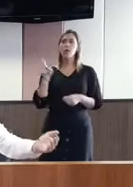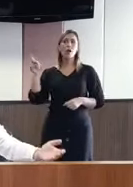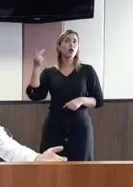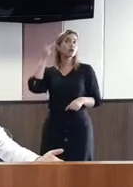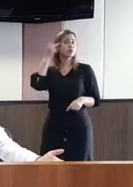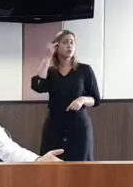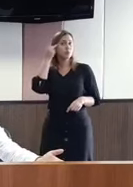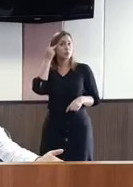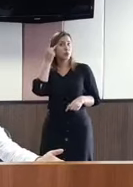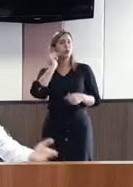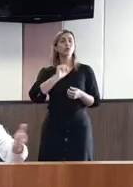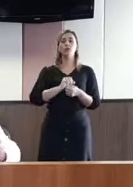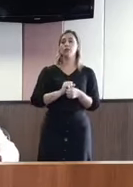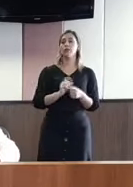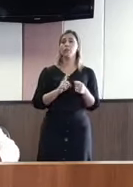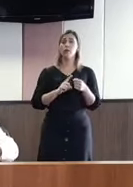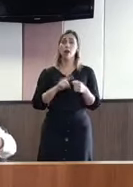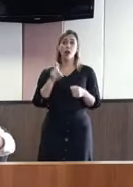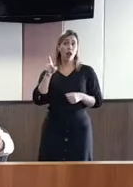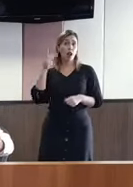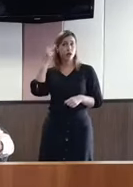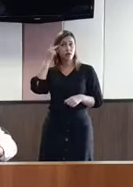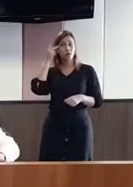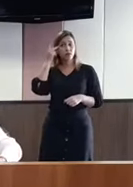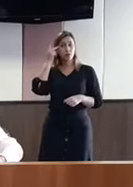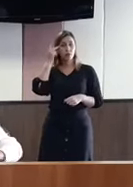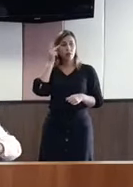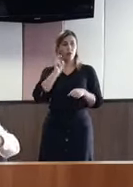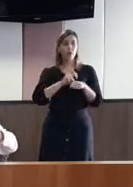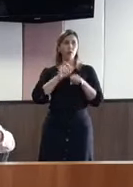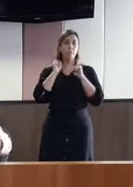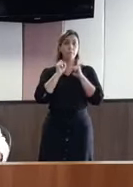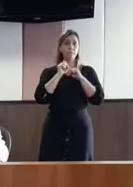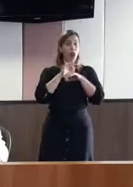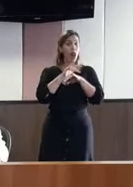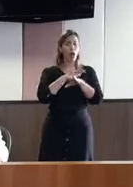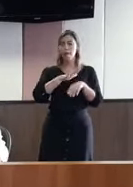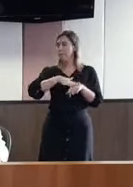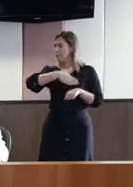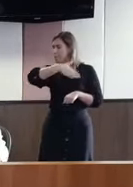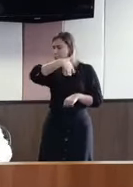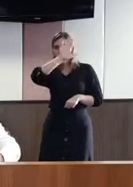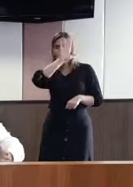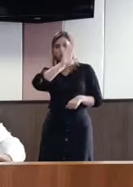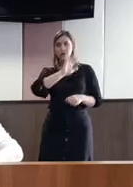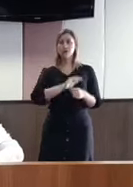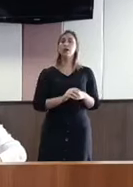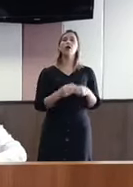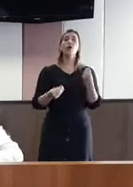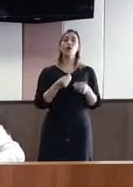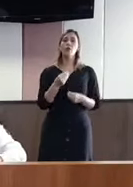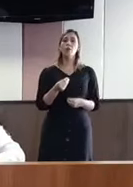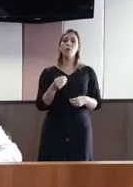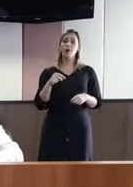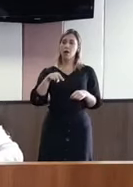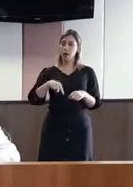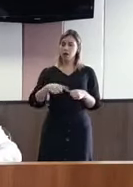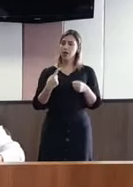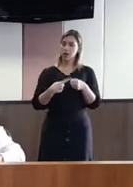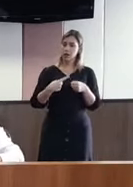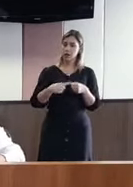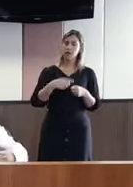está adotando, porque lá o nível de contaminação está num outro patamar. As restrições impostas em